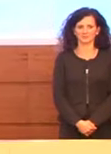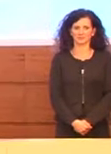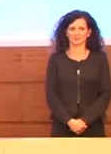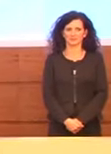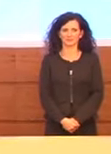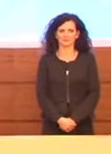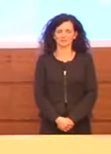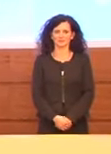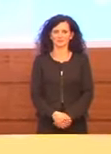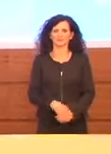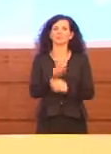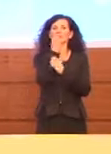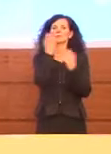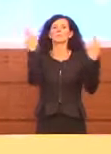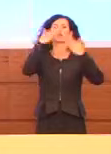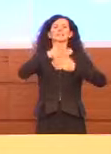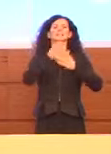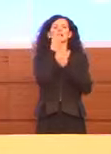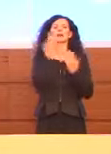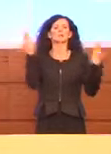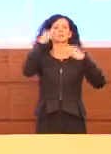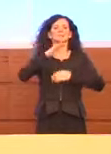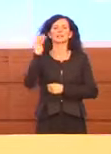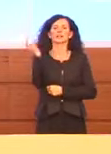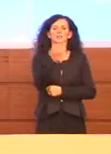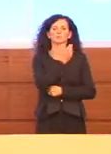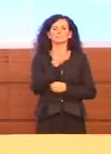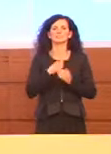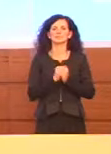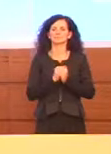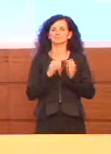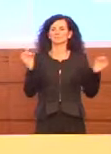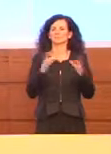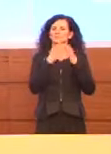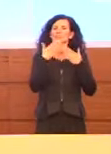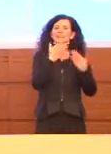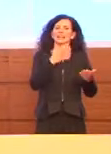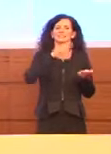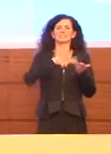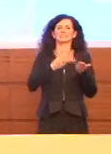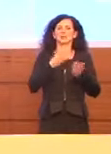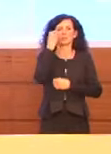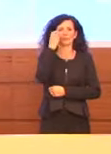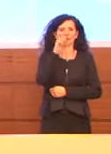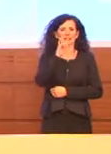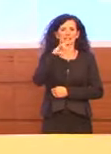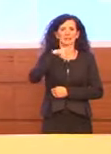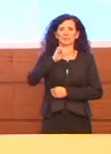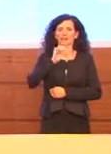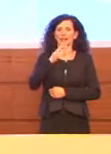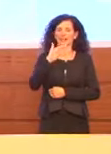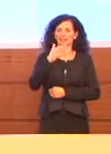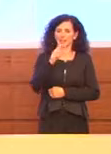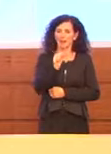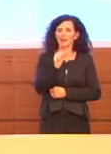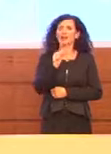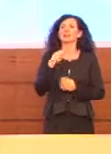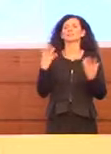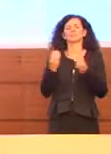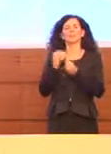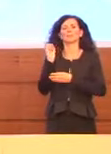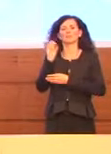buonasera buonasera a tutti intanto ringrazio susanna di pietra che è qui con noi e il professore